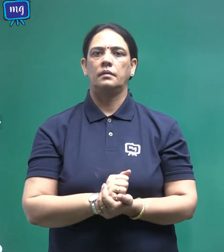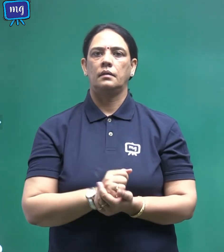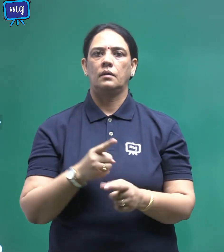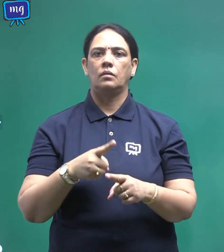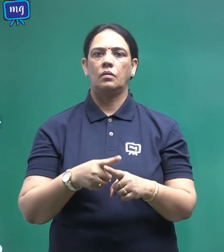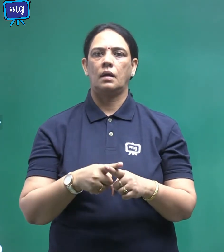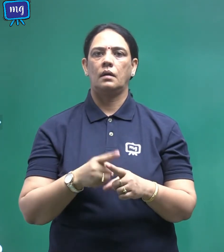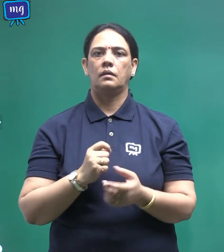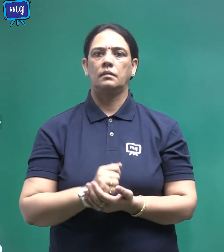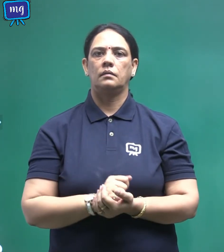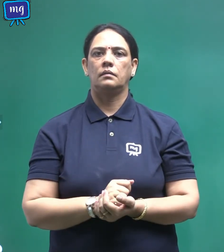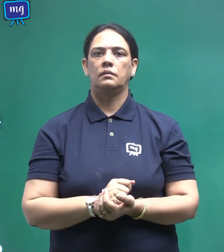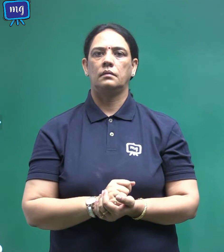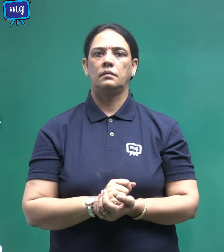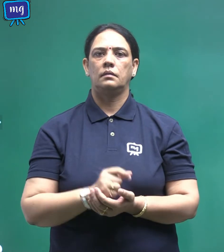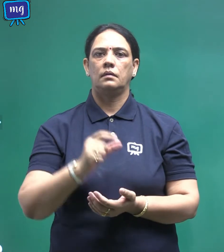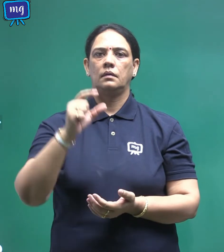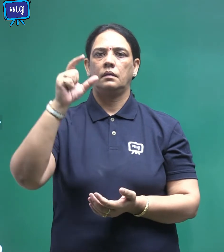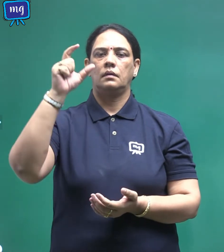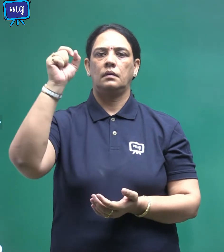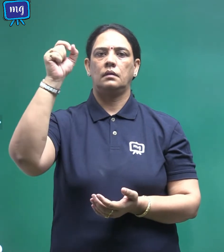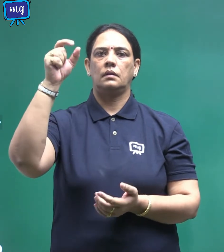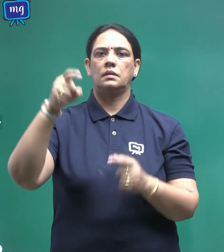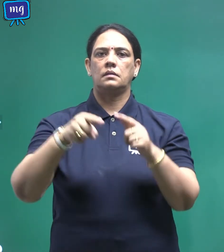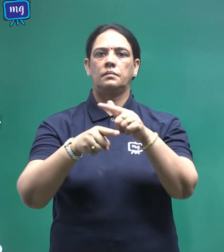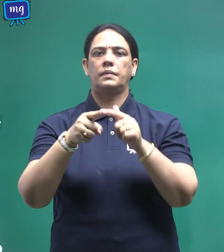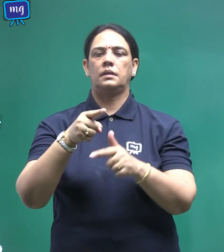गुणा 10%